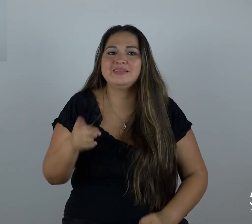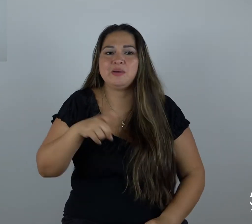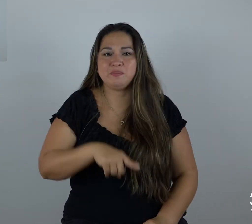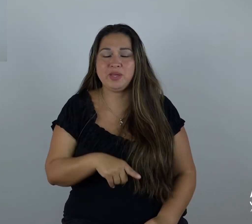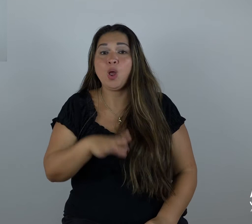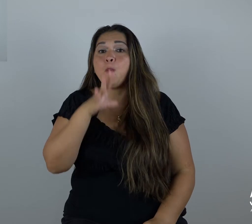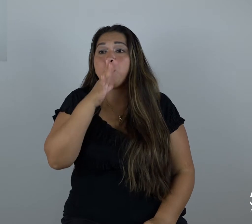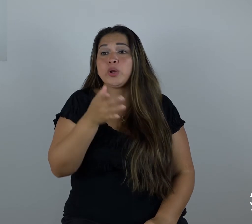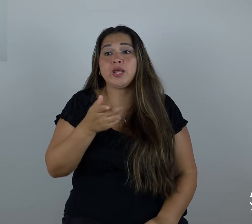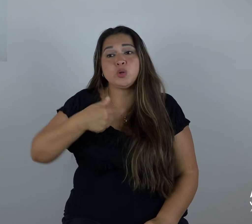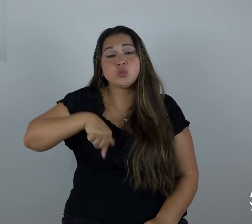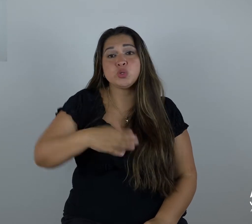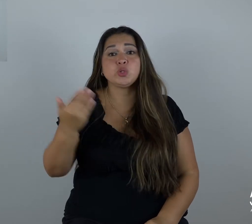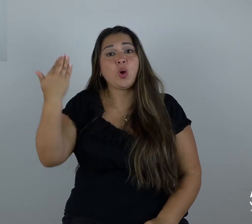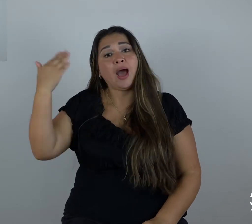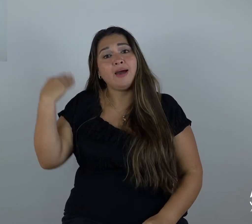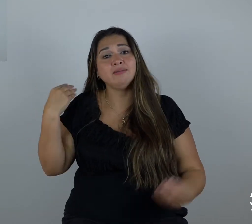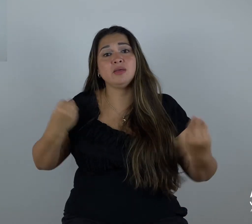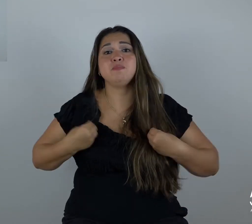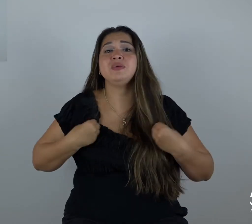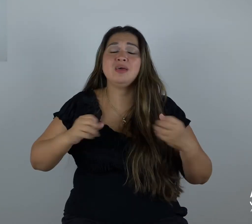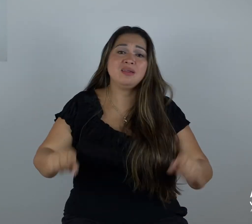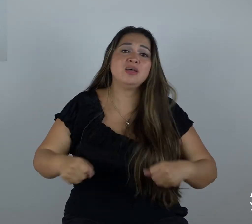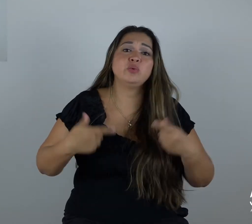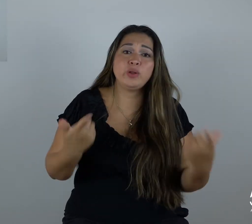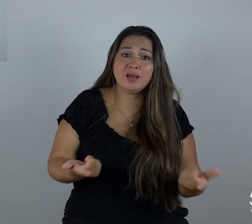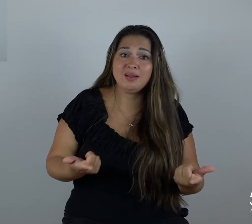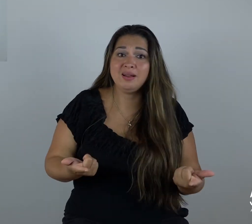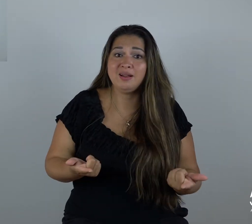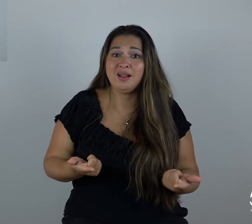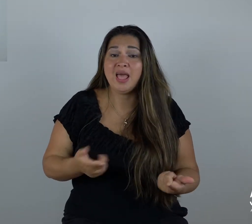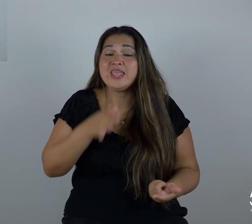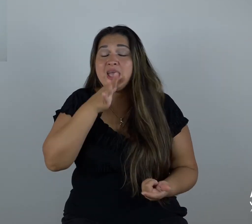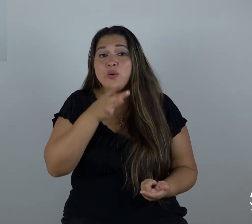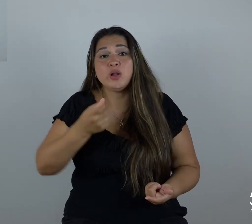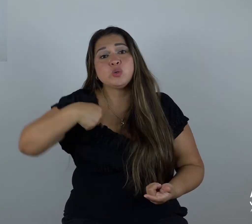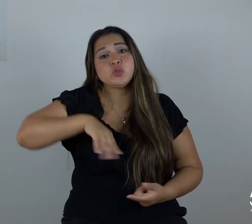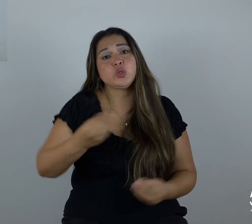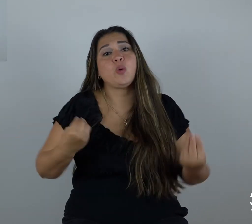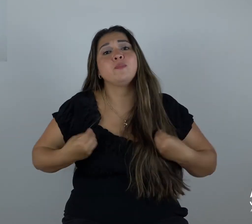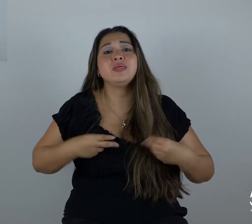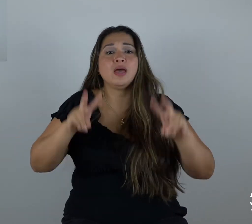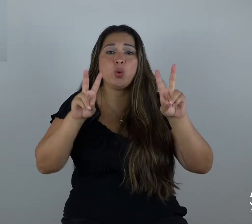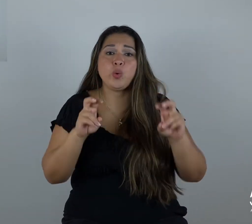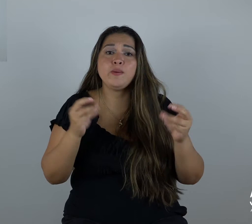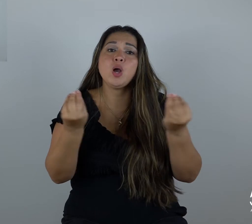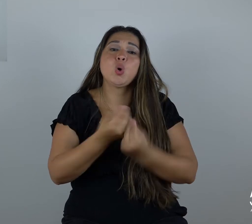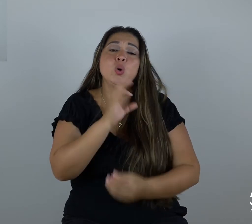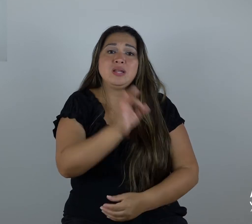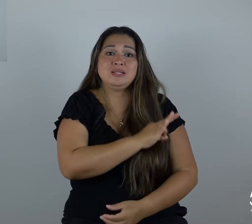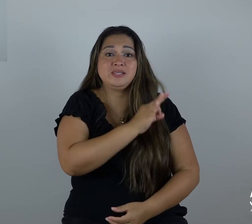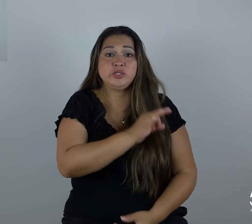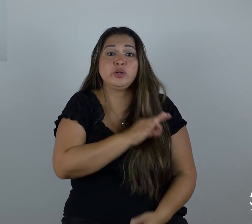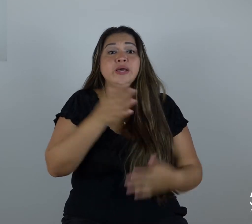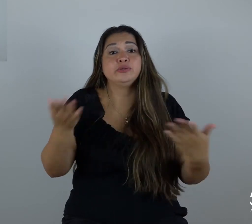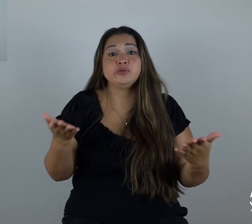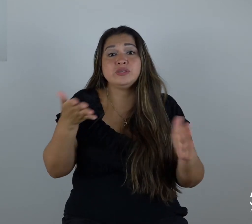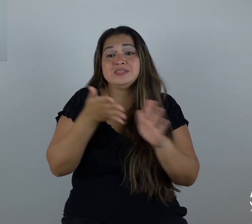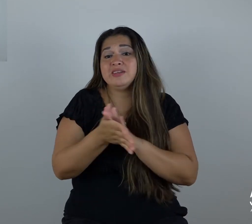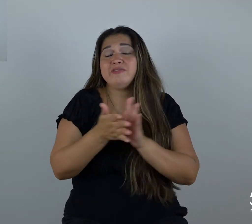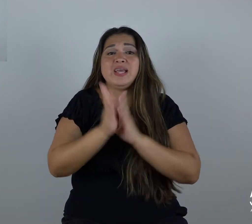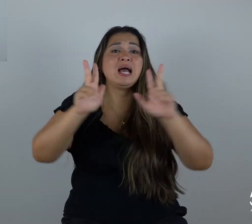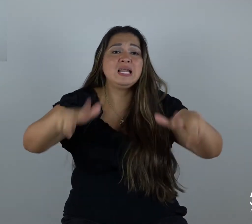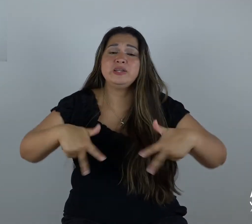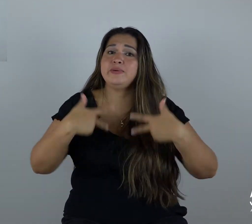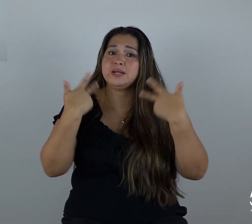a Dios, a una vida plena en el Señor. También ha habido una liberación. Luego, por tanto, entramos también en esa